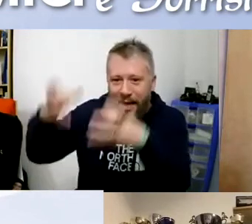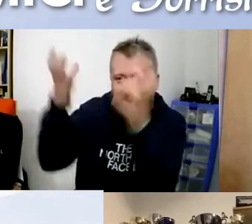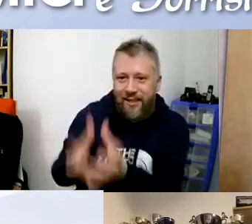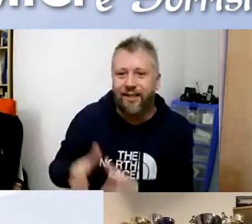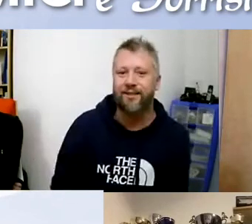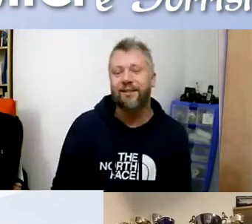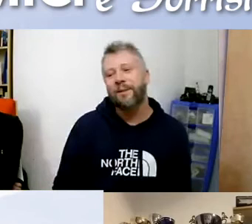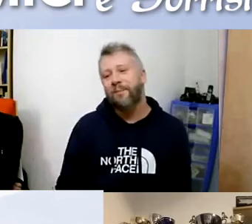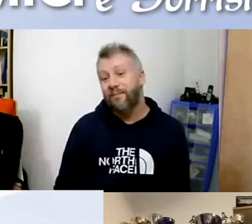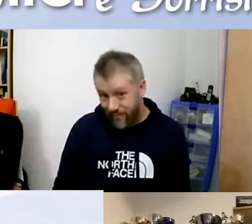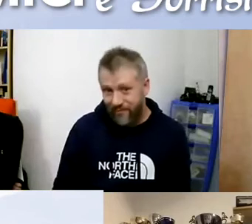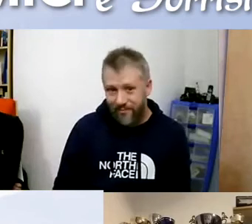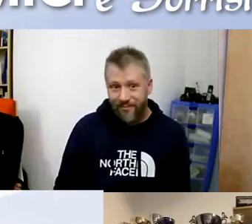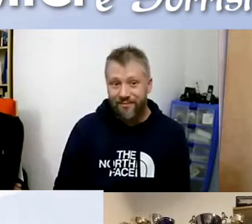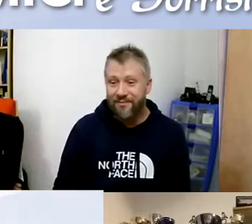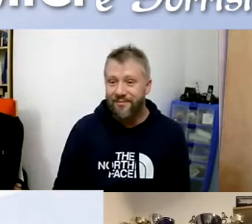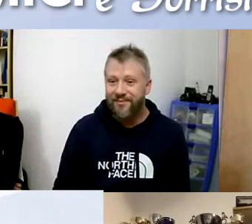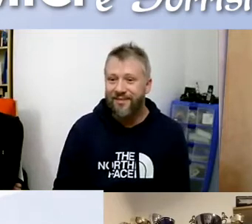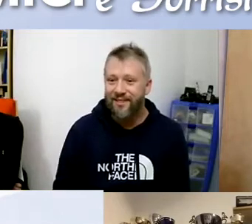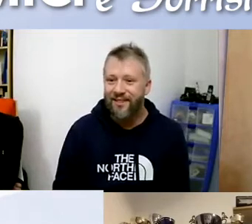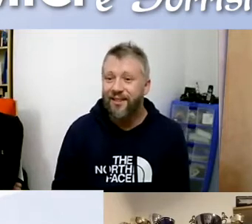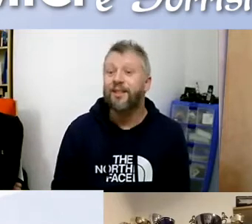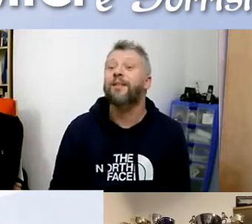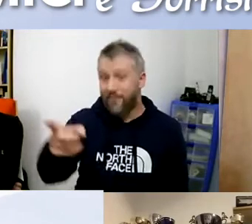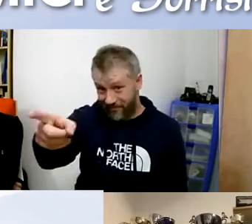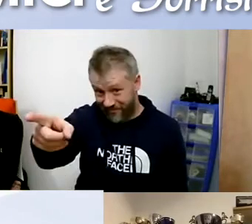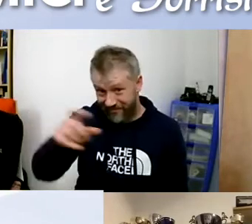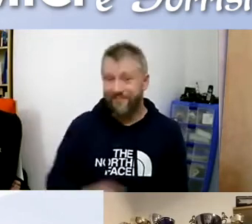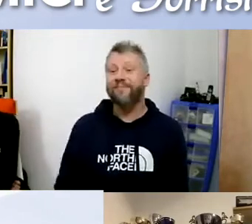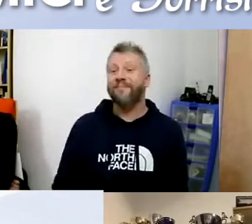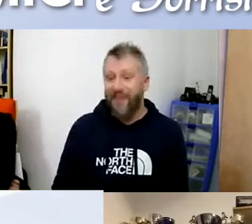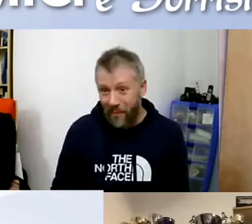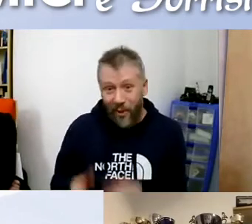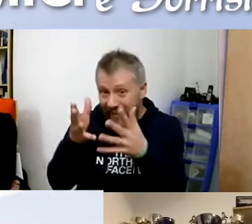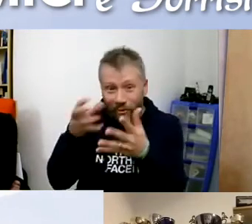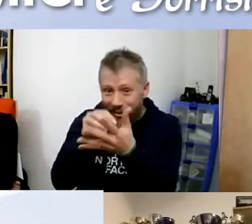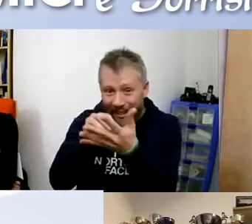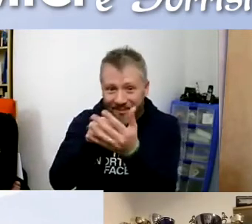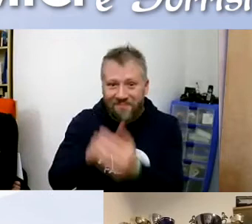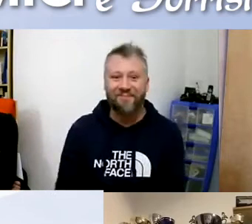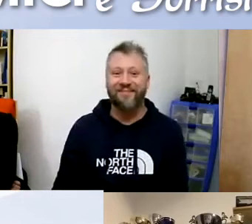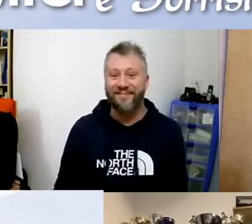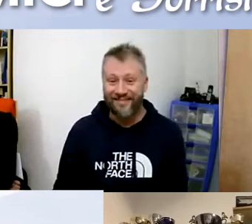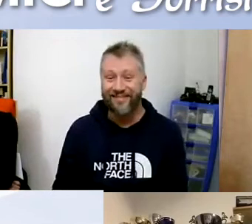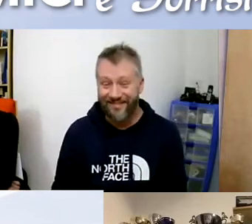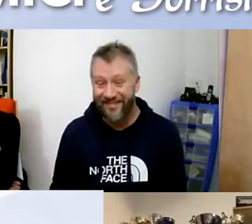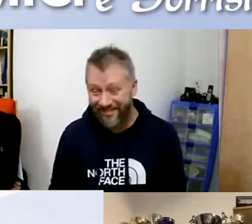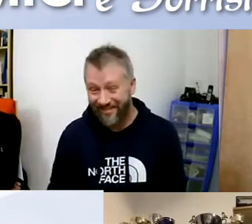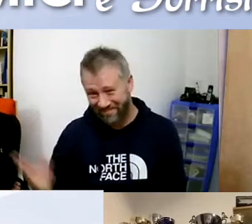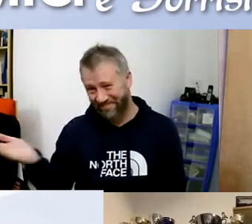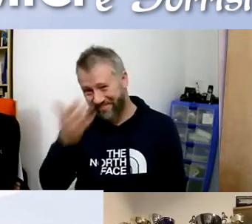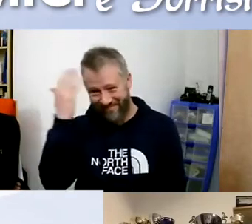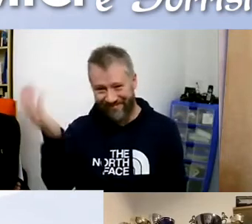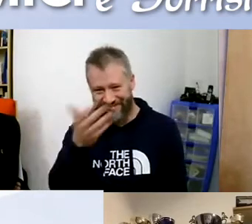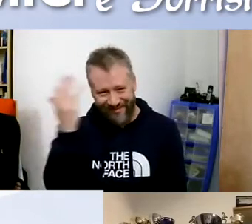pasta. Ma santo e lì c'è, prende proprio tutta l'essenza del country. Lì, tutta lì.